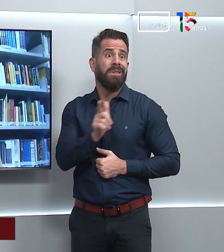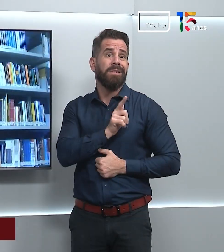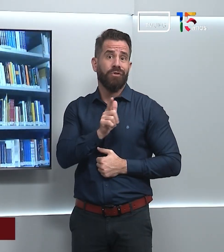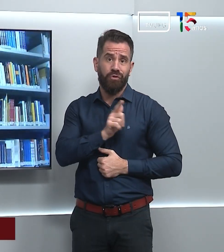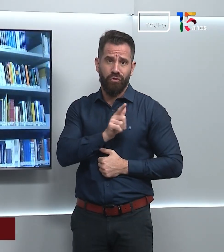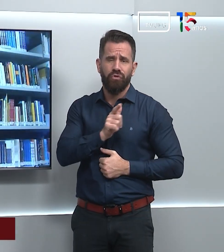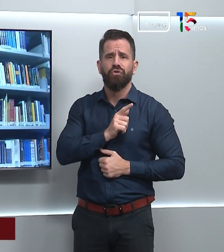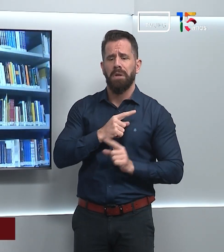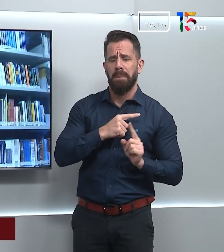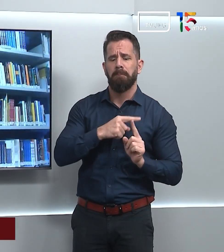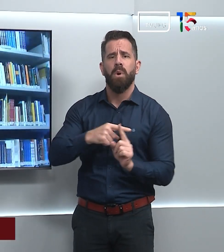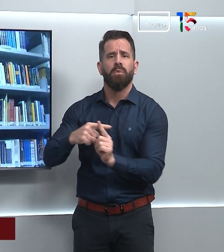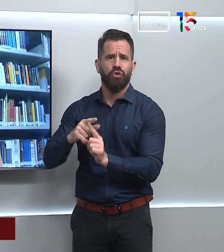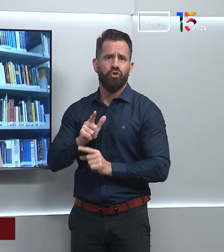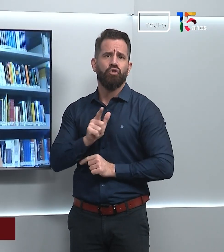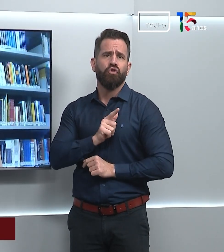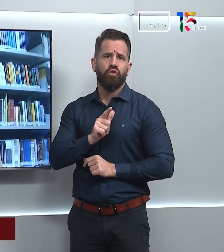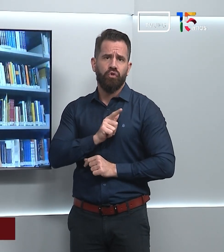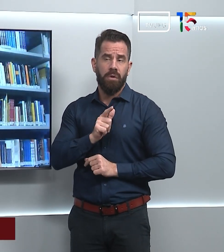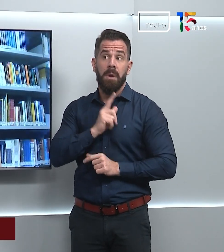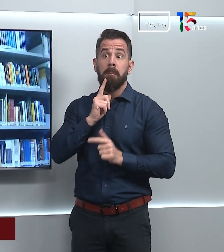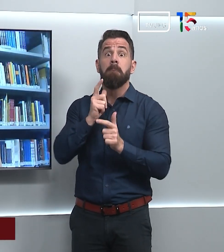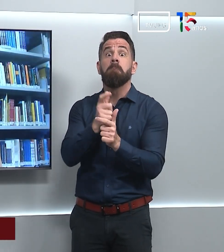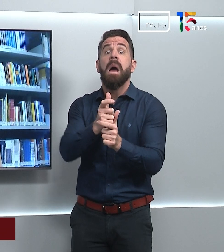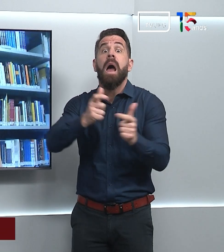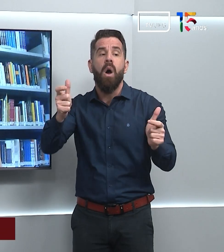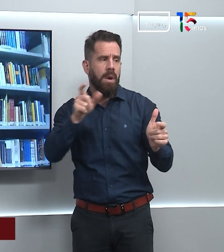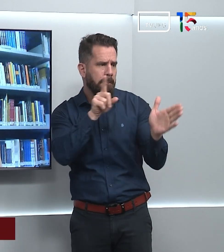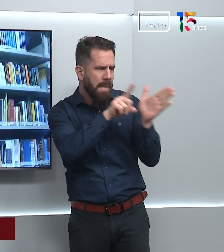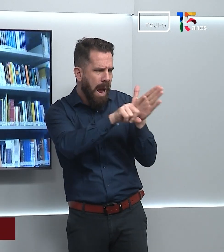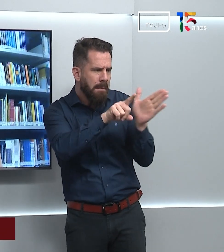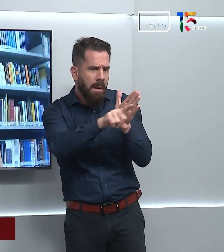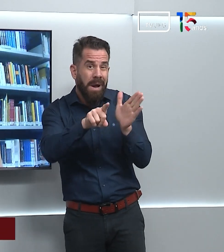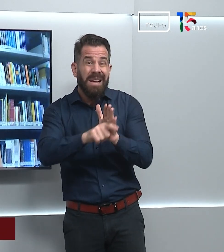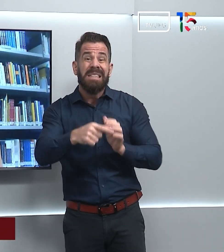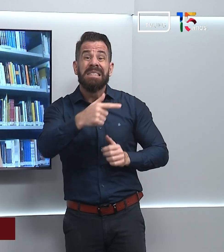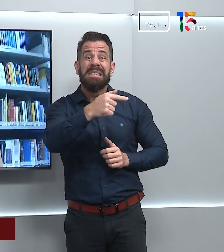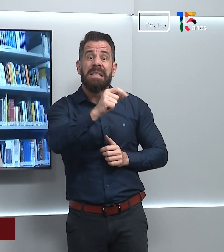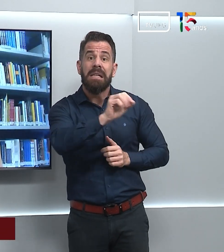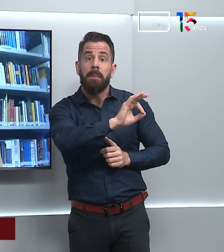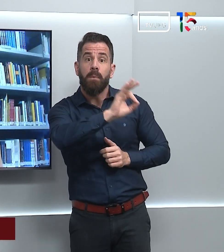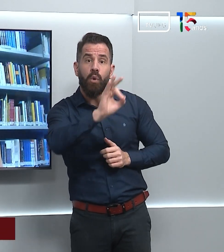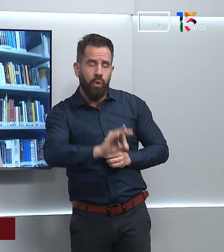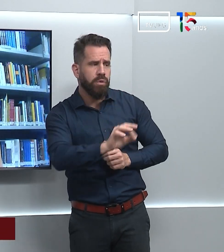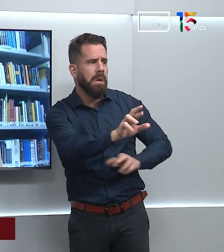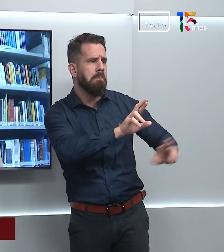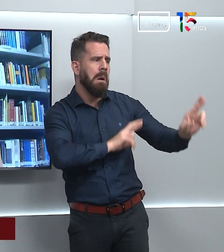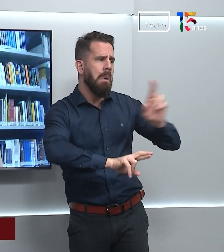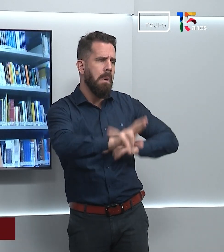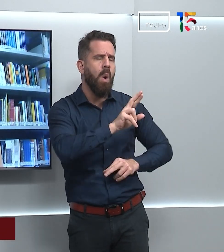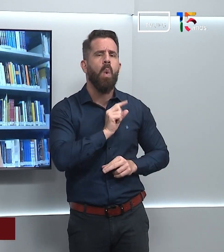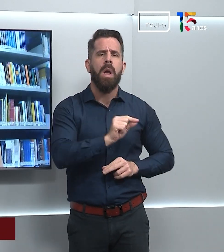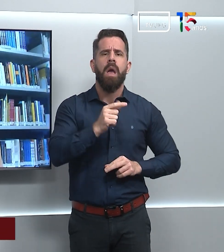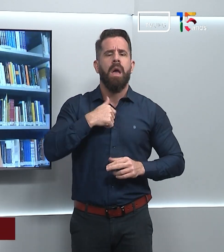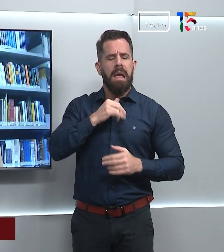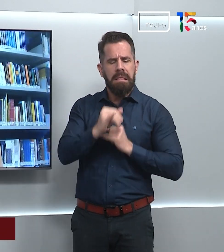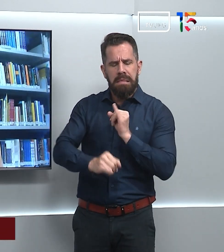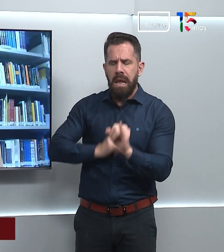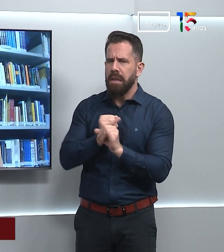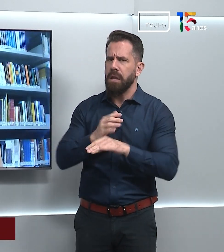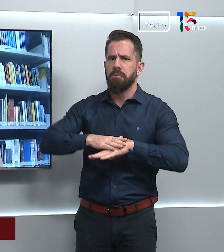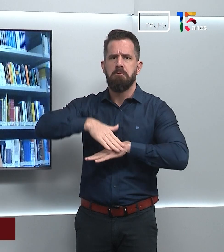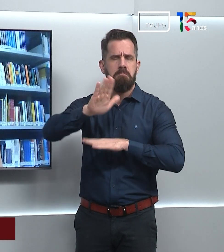as atividades realizadas, a maior parte reporta, né, mais de 70%, o uso para trabalho escolar, contato